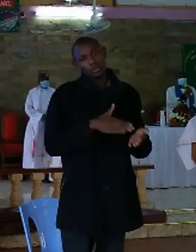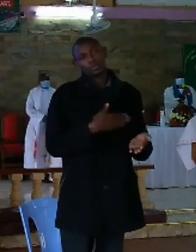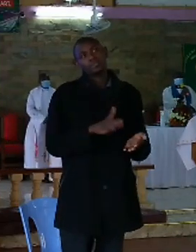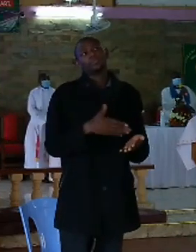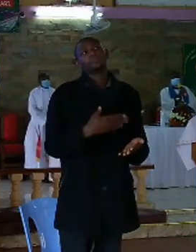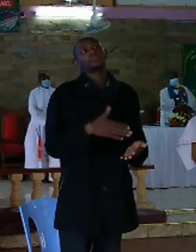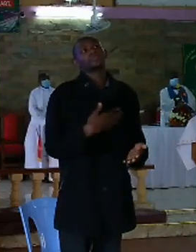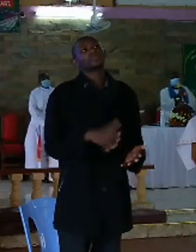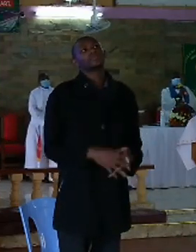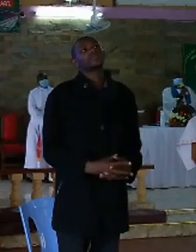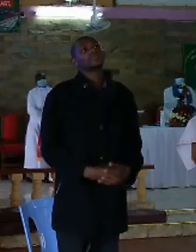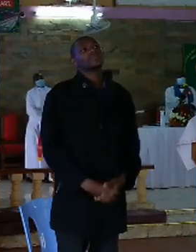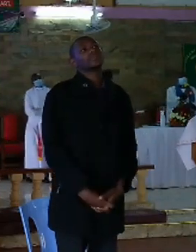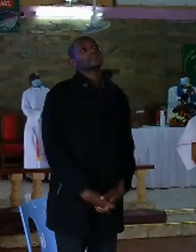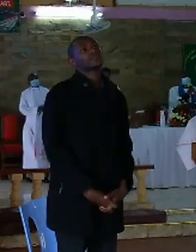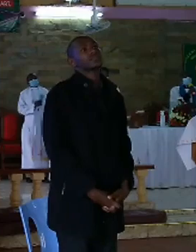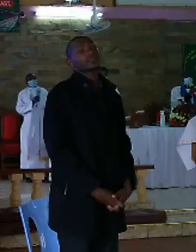ukago